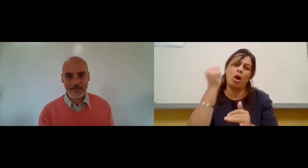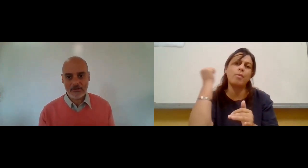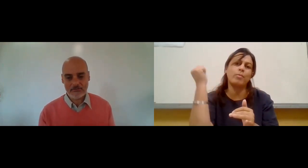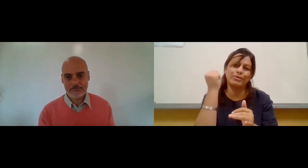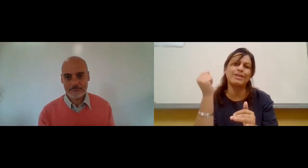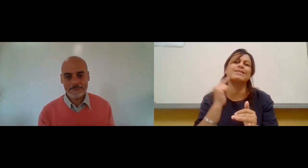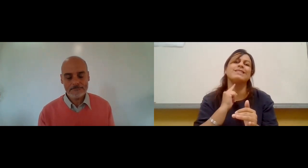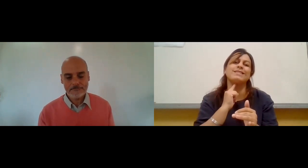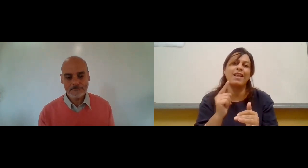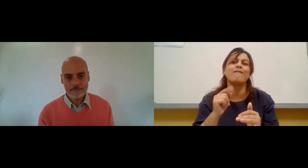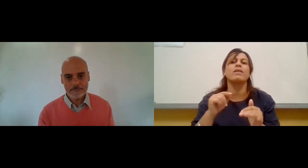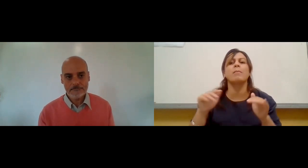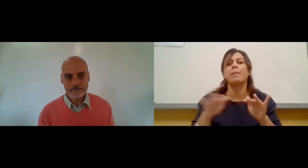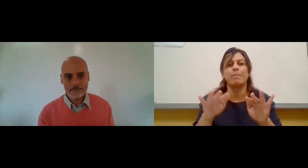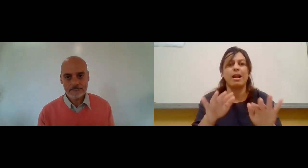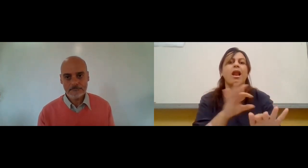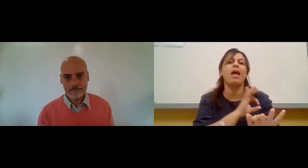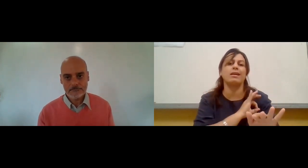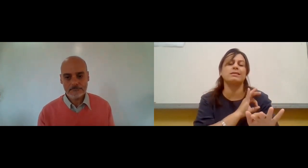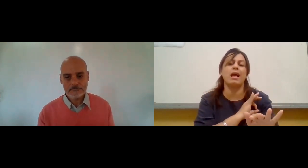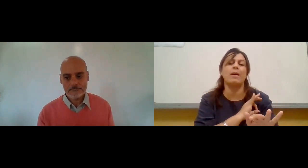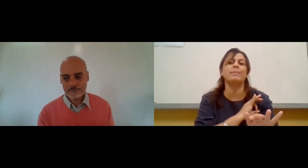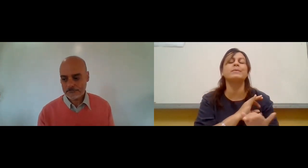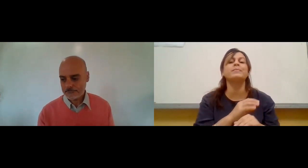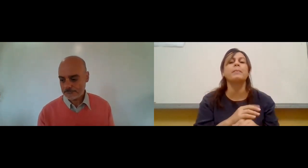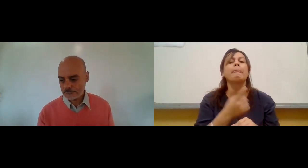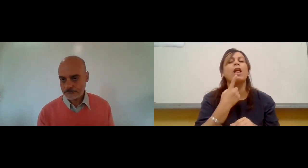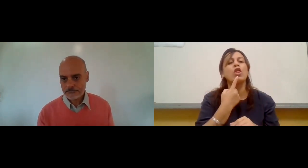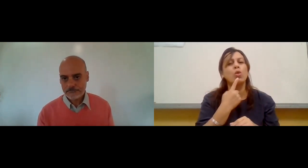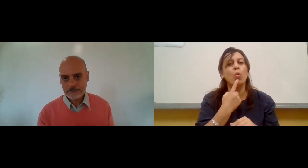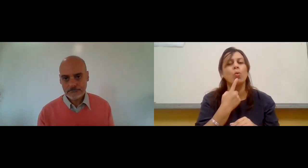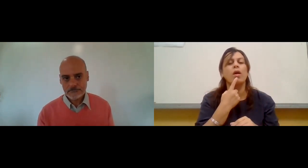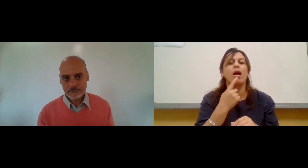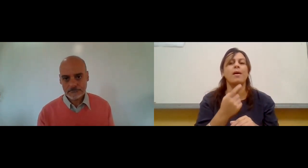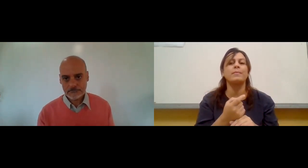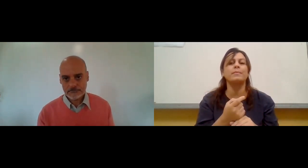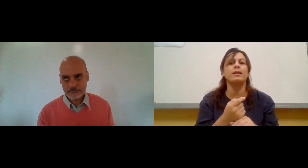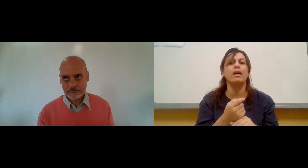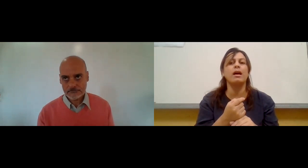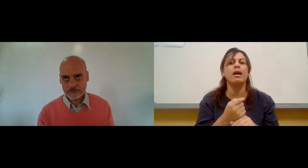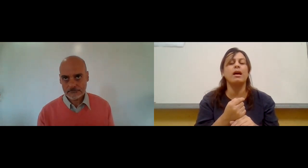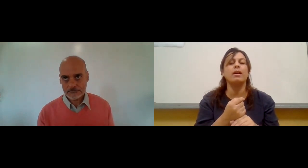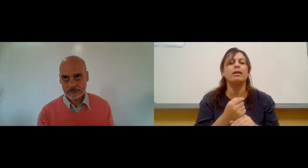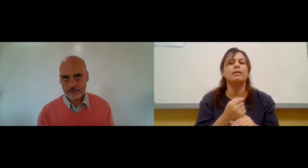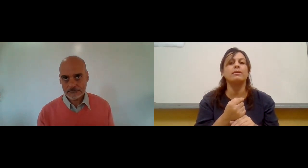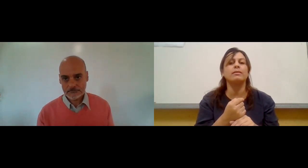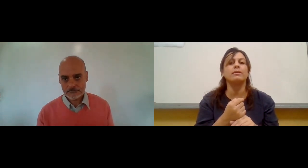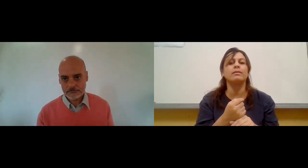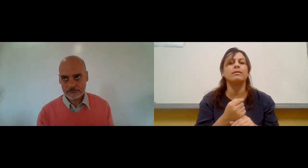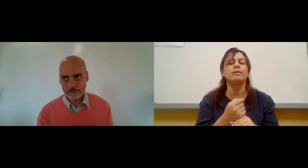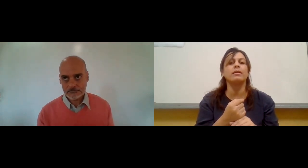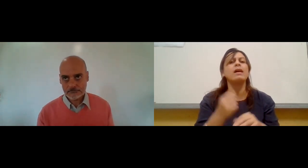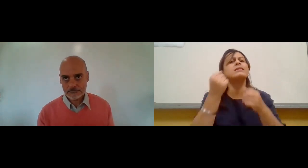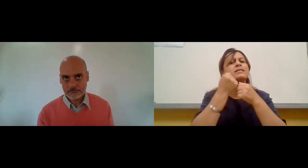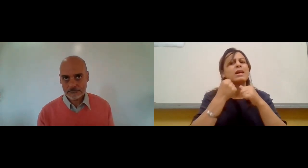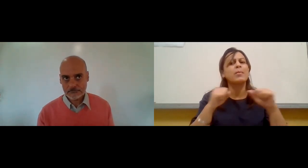la preparación. Bien, y una duda ya que lo tengo, ¿se pueden a veces revalidar, ya que hablaste de materias de